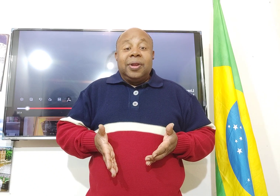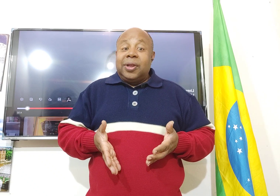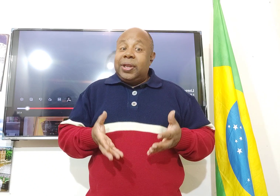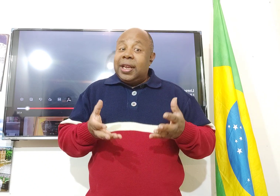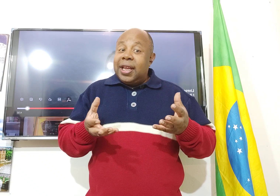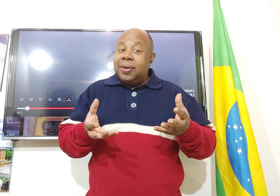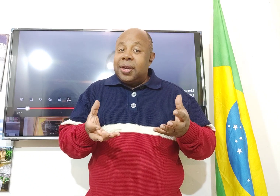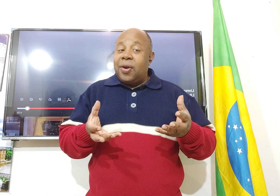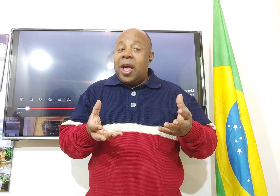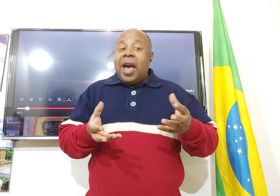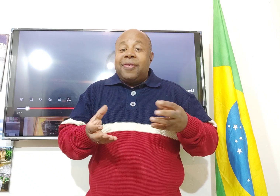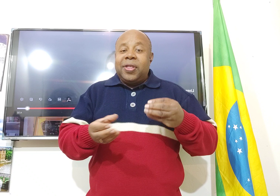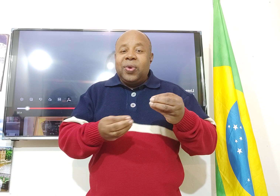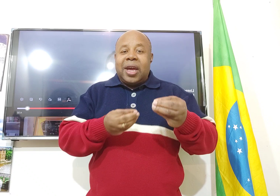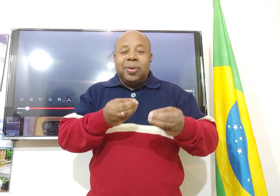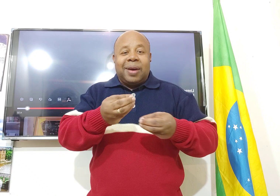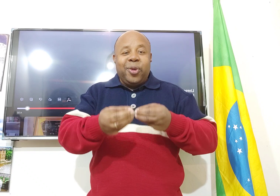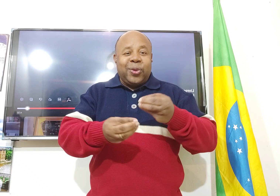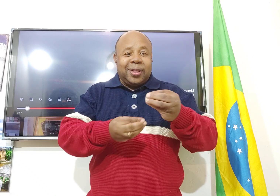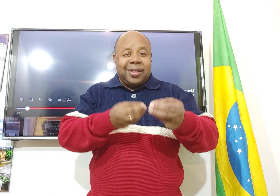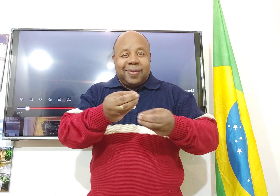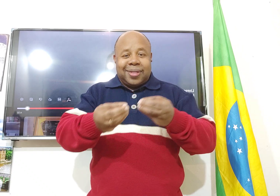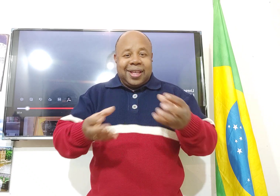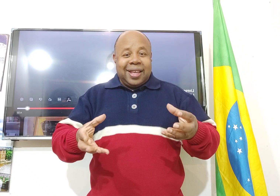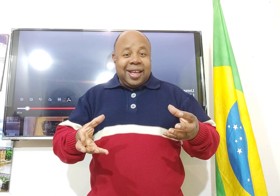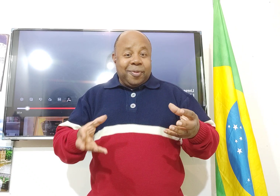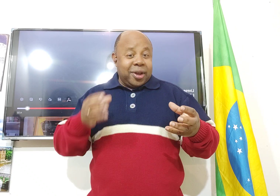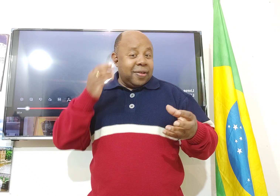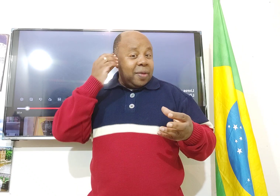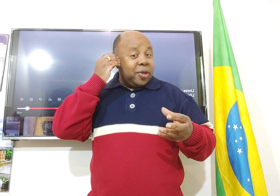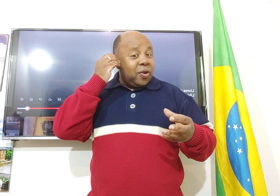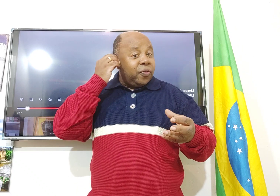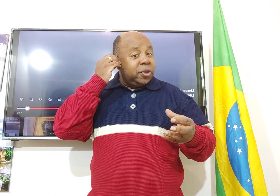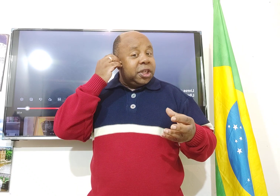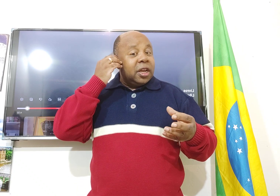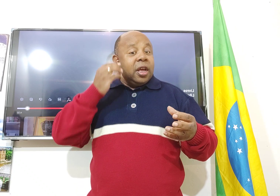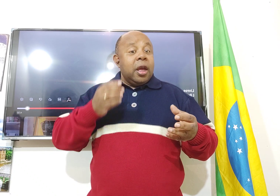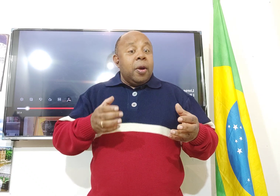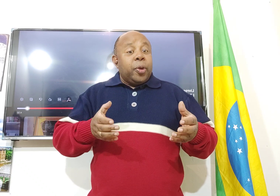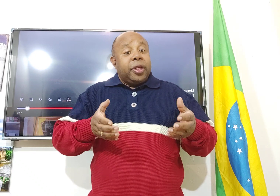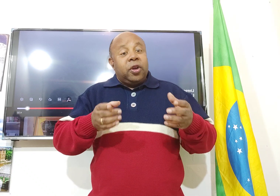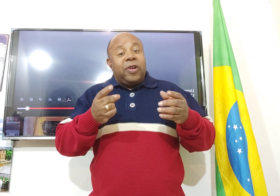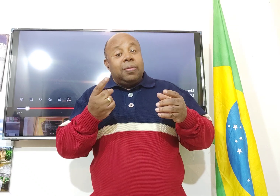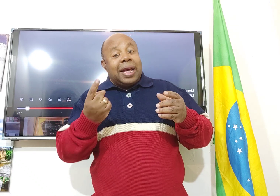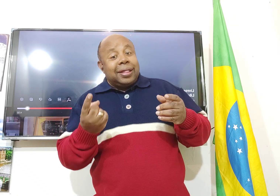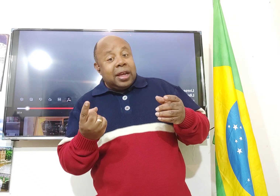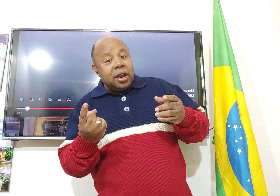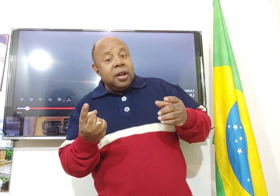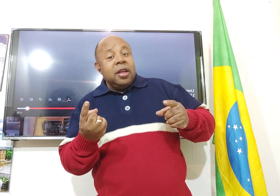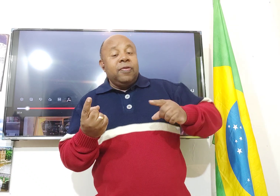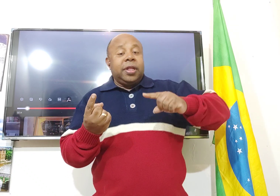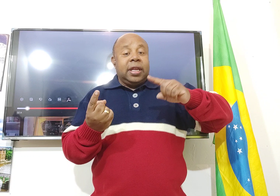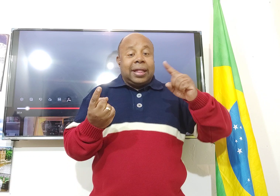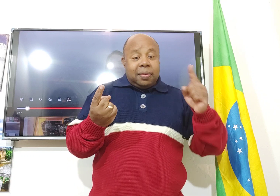Estão entendendo? Às vezes eu não quero usar muito esse termo assim, porque às vezes a pessoa vai confundir. Porque você tem o verbo nascer e você tem